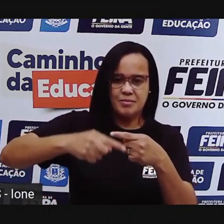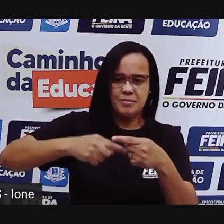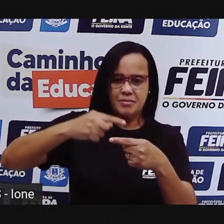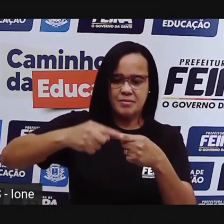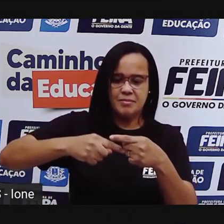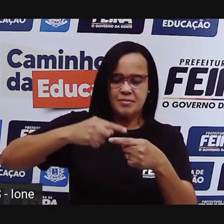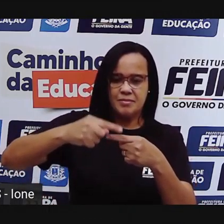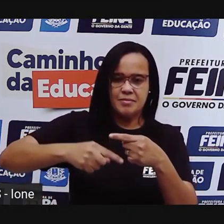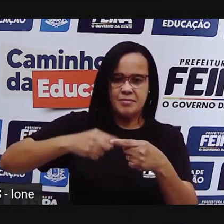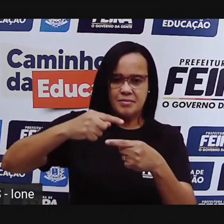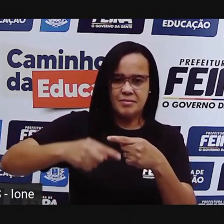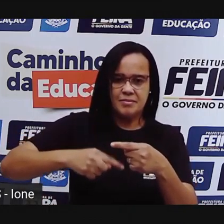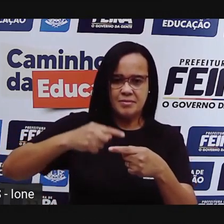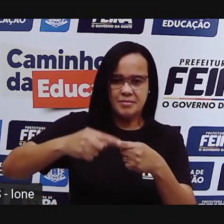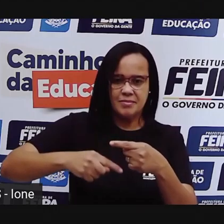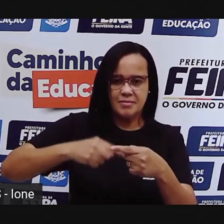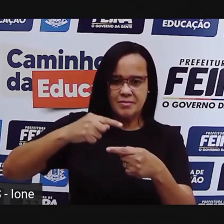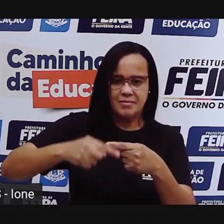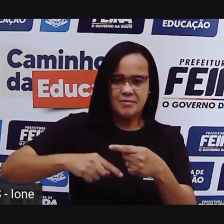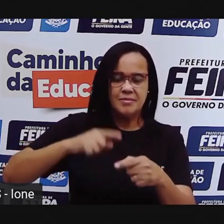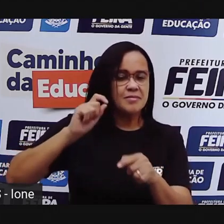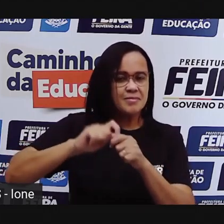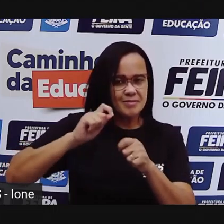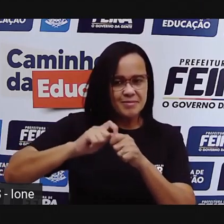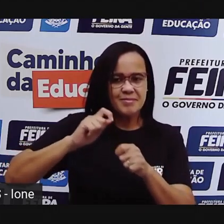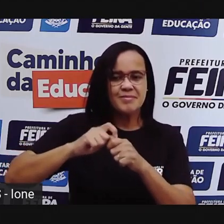enrolar. Um balangandã eu vou